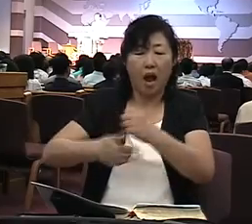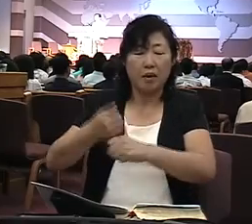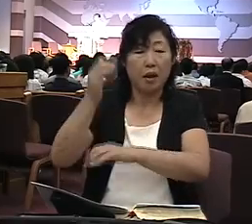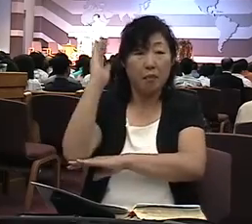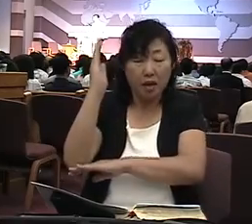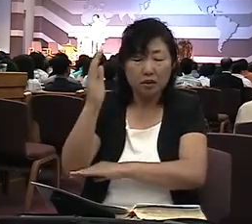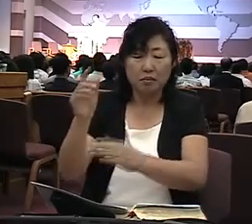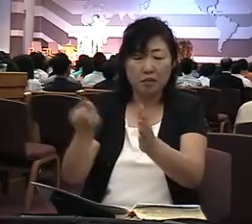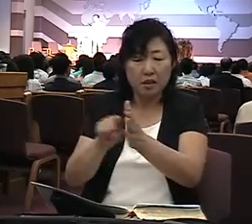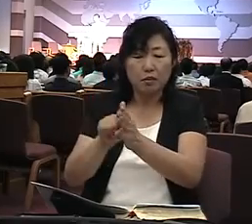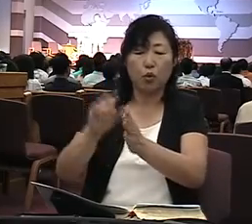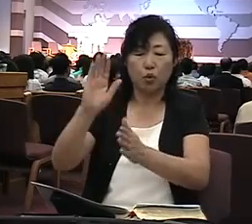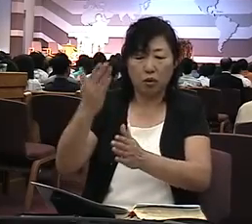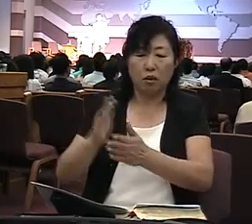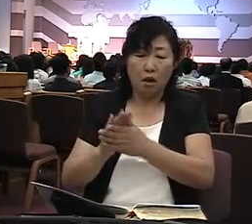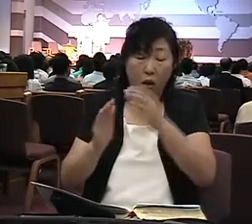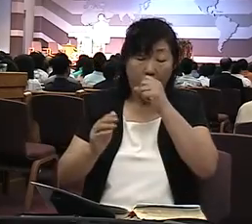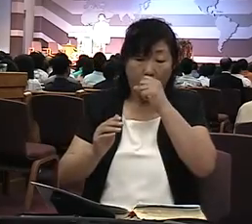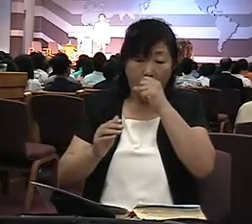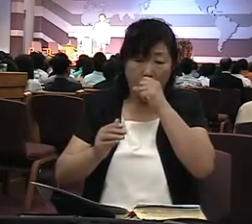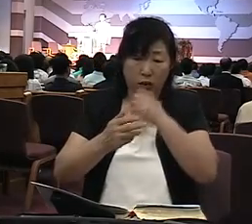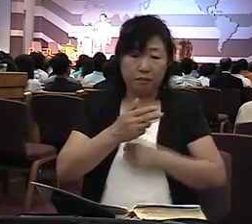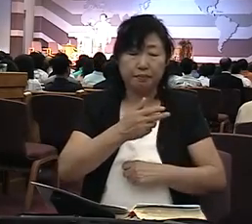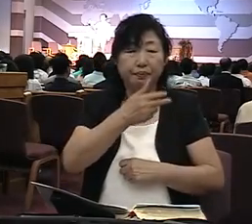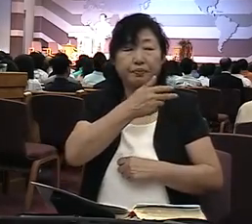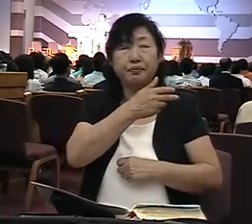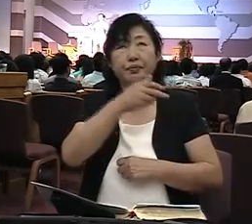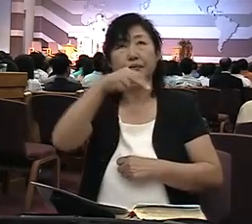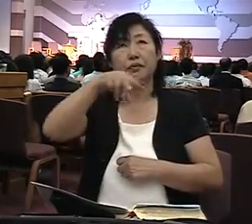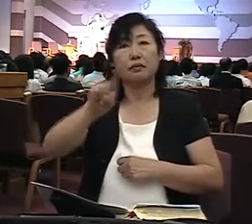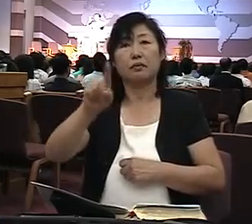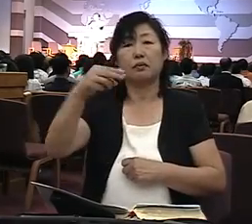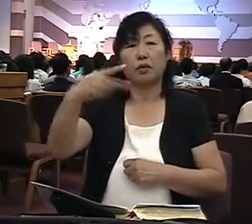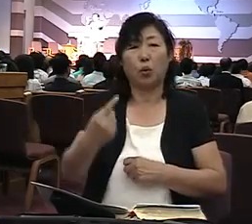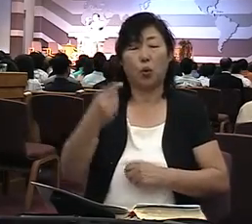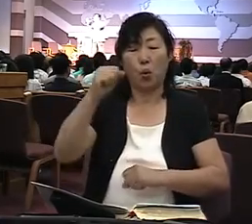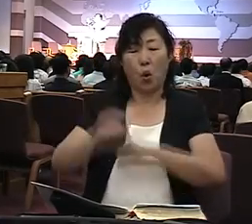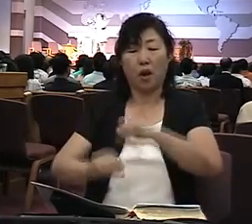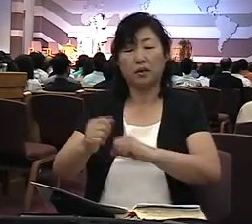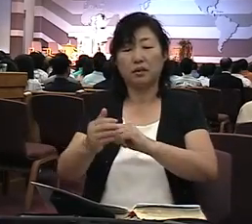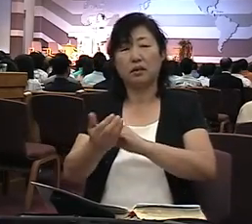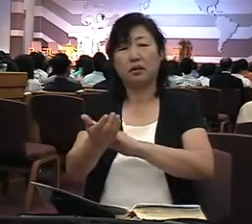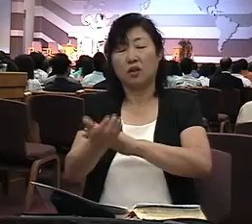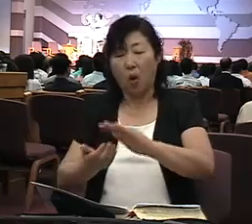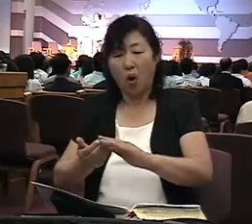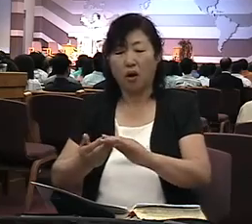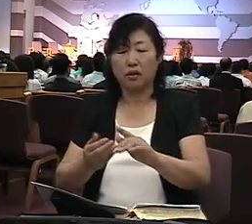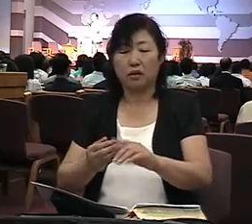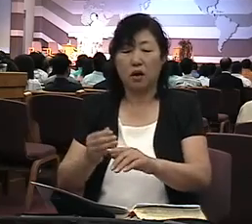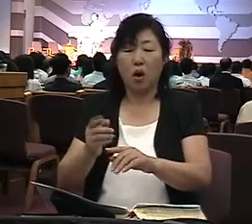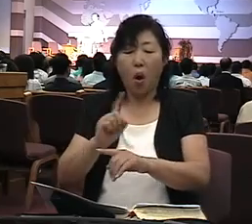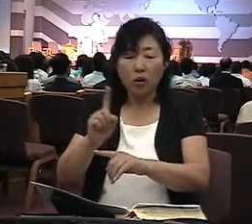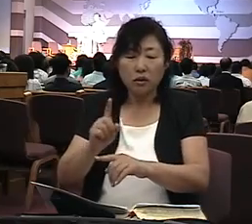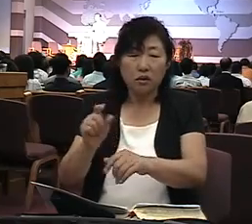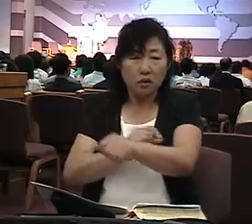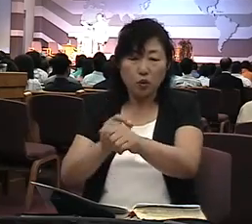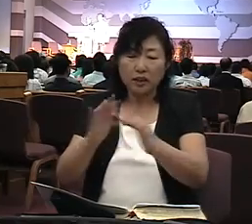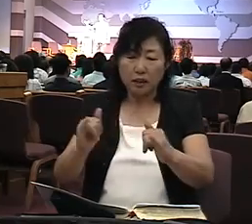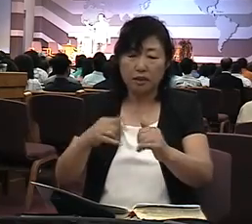되어야 된다. 사도행전에서도 우리가 보았지만 제자, 어떠한 특수한 자들을 가리켜 제자라고 부르지 않았고 예수